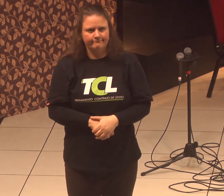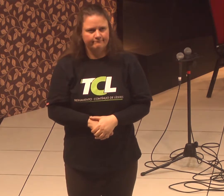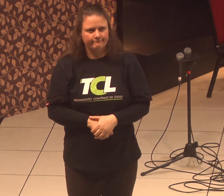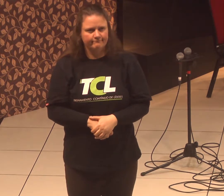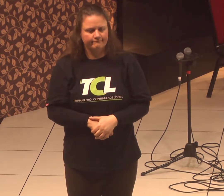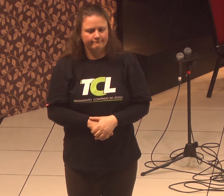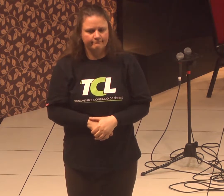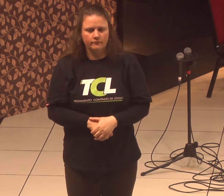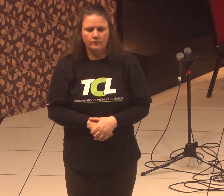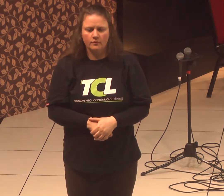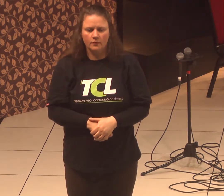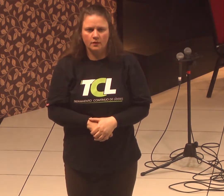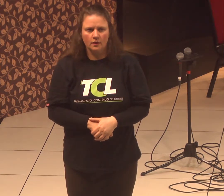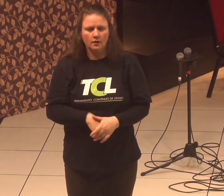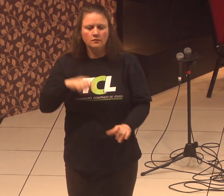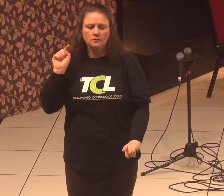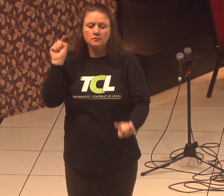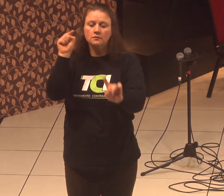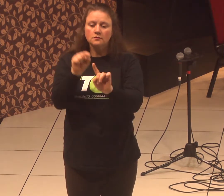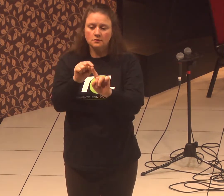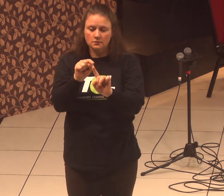Esse desafio.